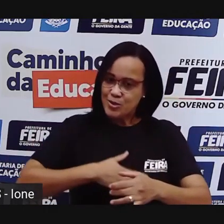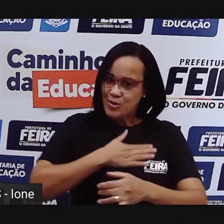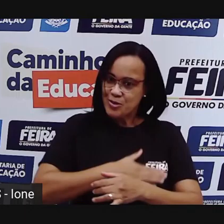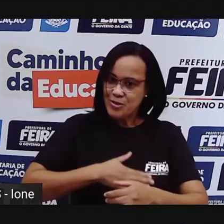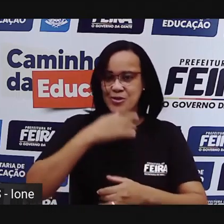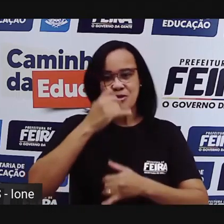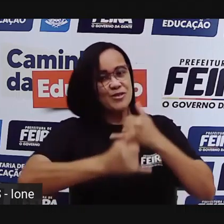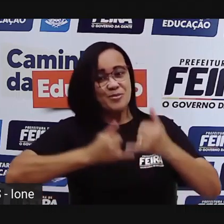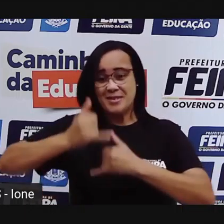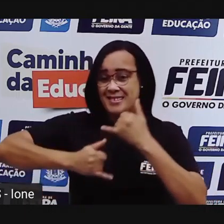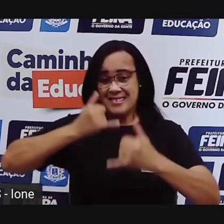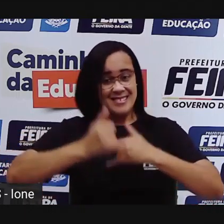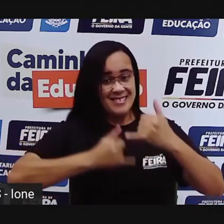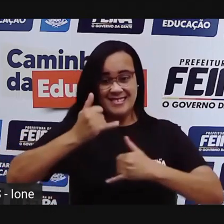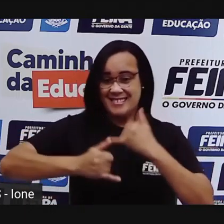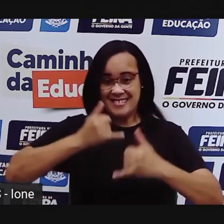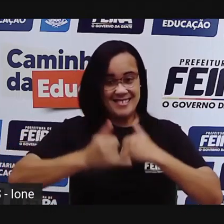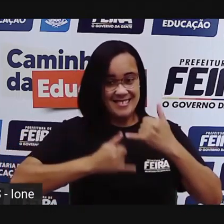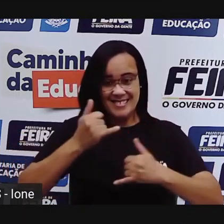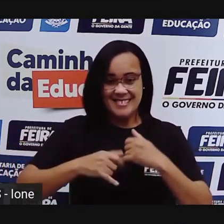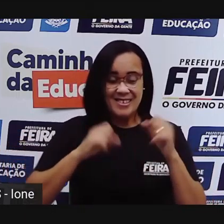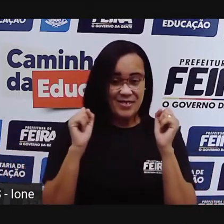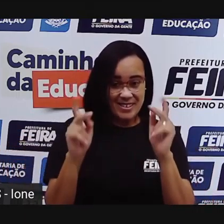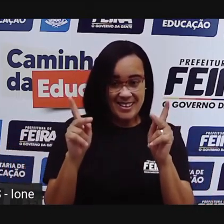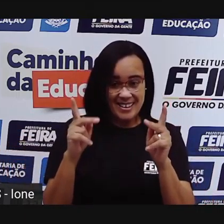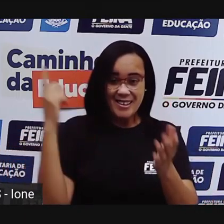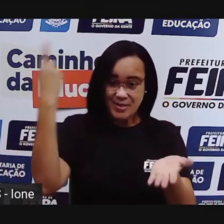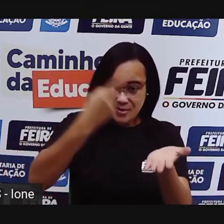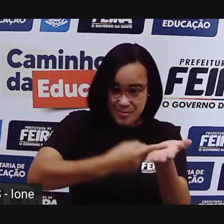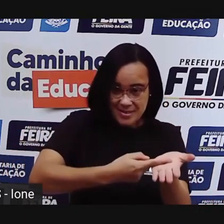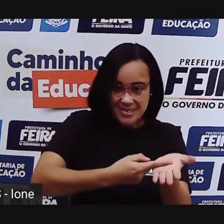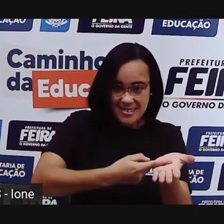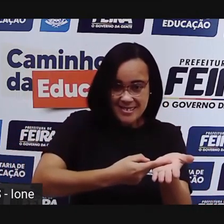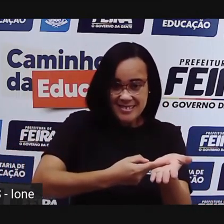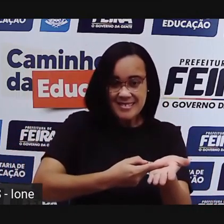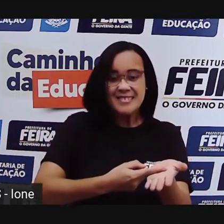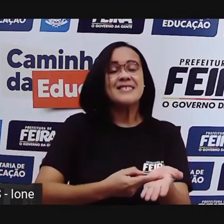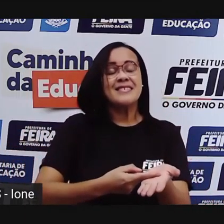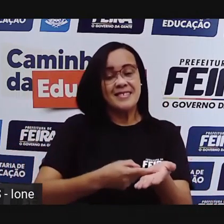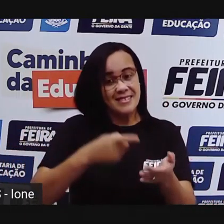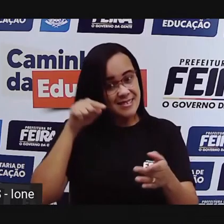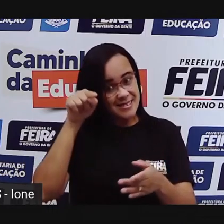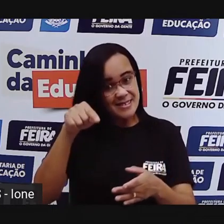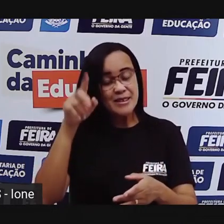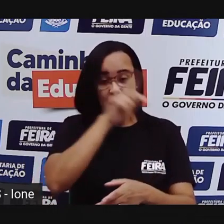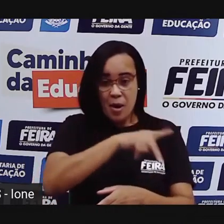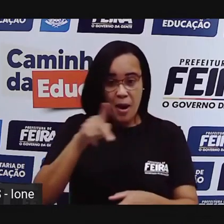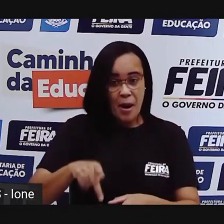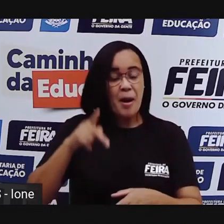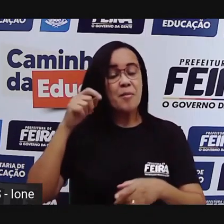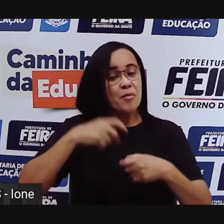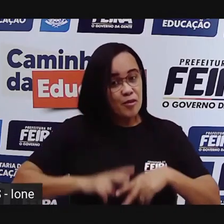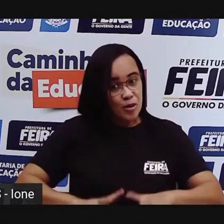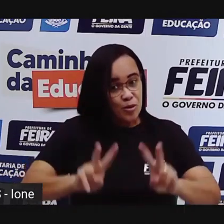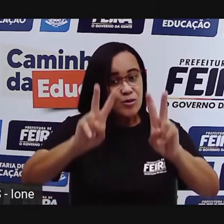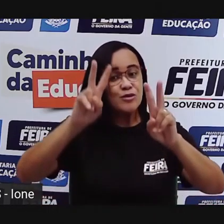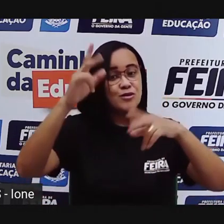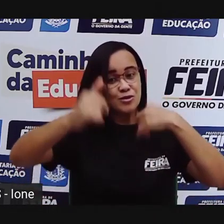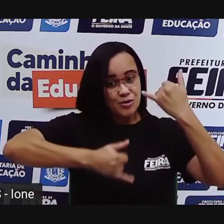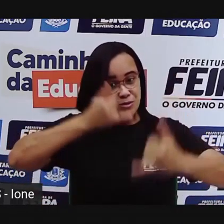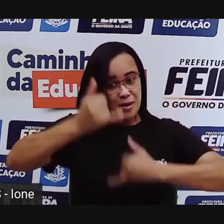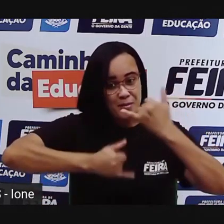como eu gostei de brincar aqui. Tá joia? Combinado assim? Então eu vou ficar brincando com o meu balangandando aqui.